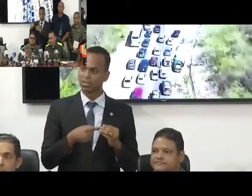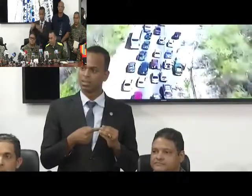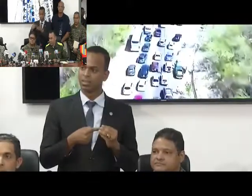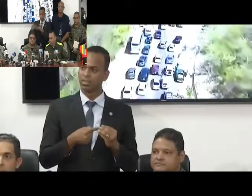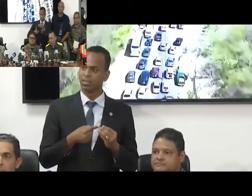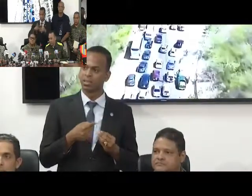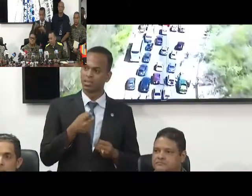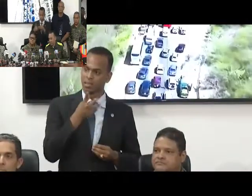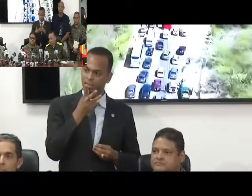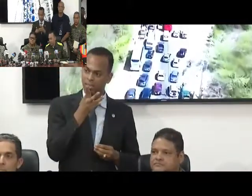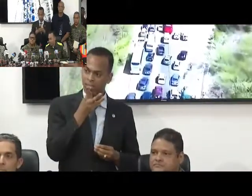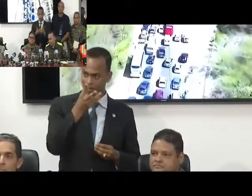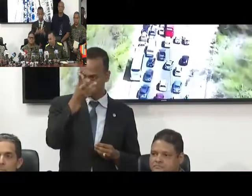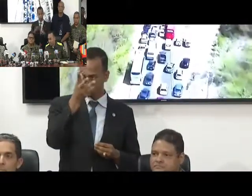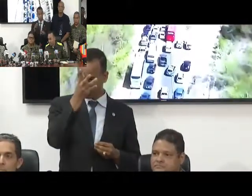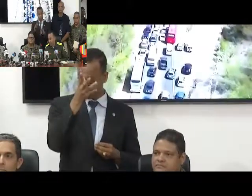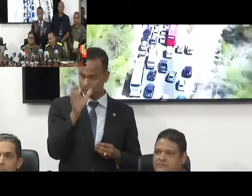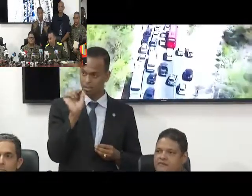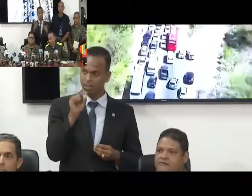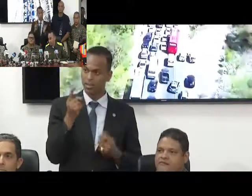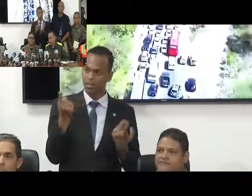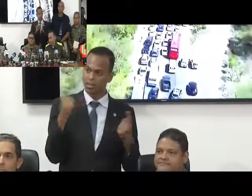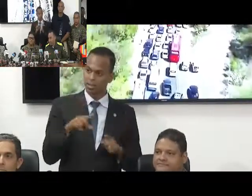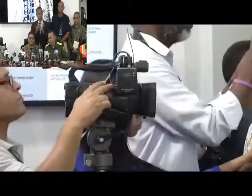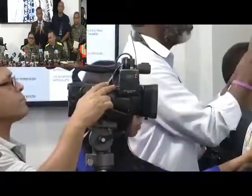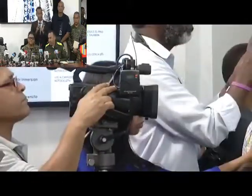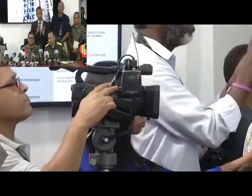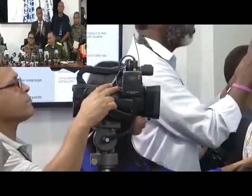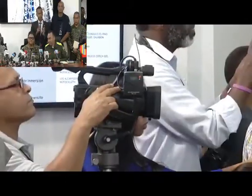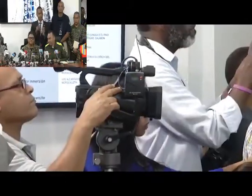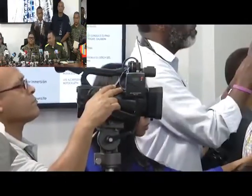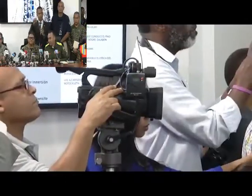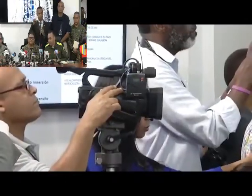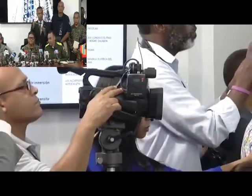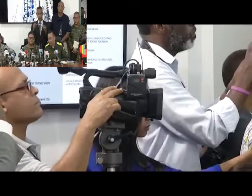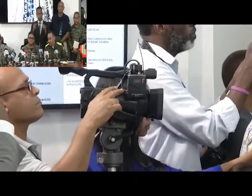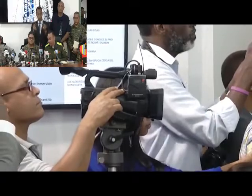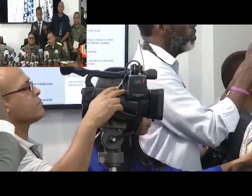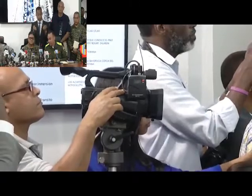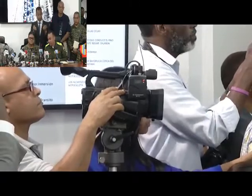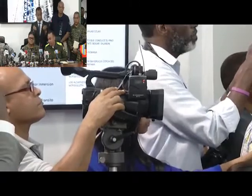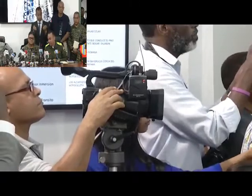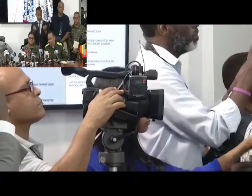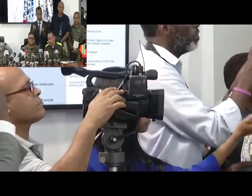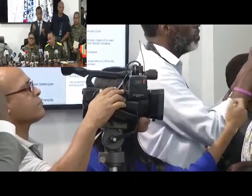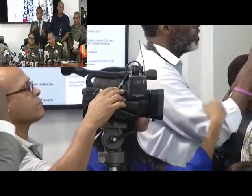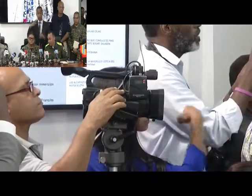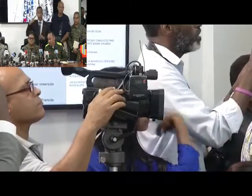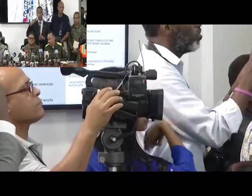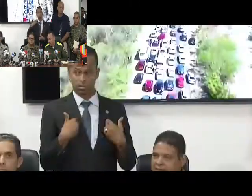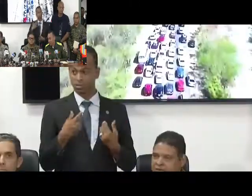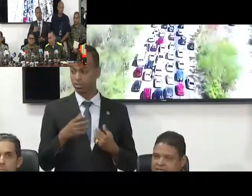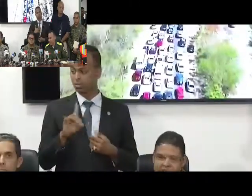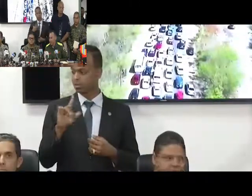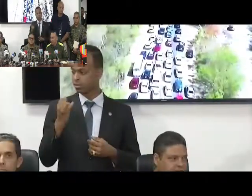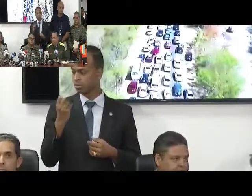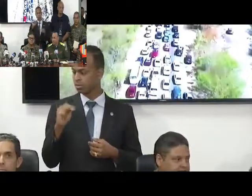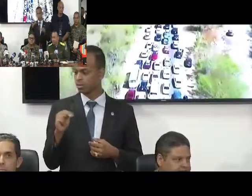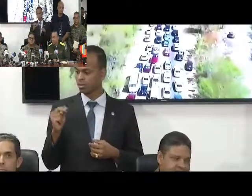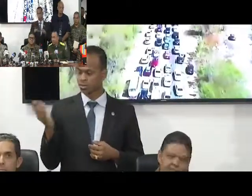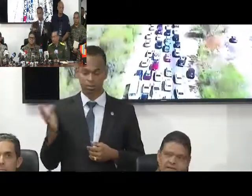nuestra, quien me dijo que ya está procesando al conductor. ¿Quién se presentó voluntariamente a la dotación más